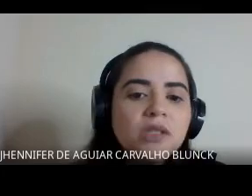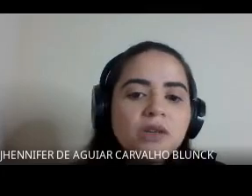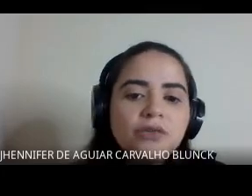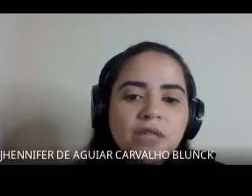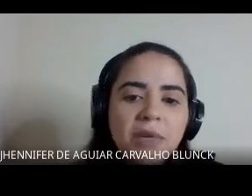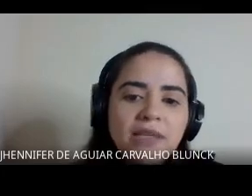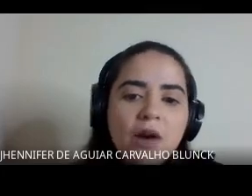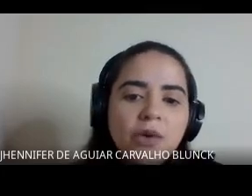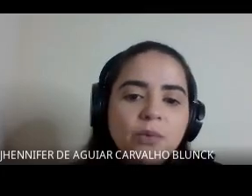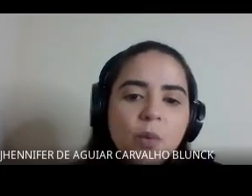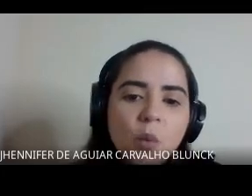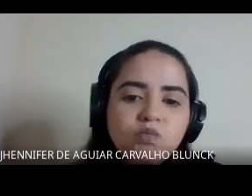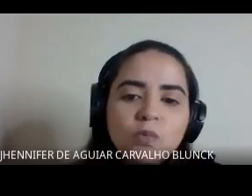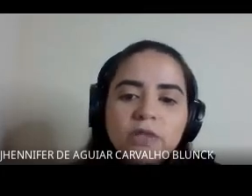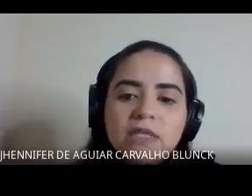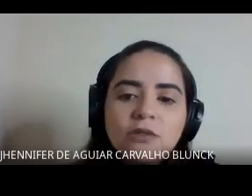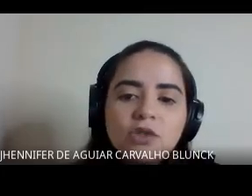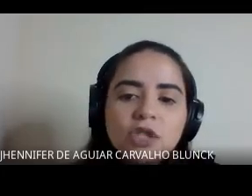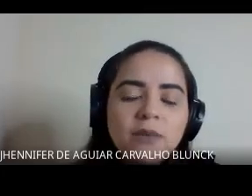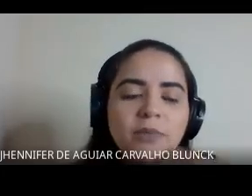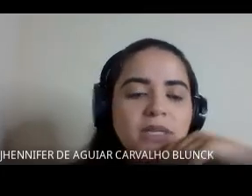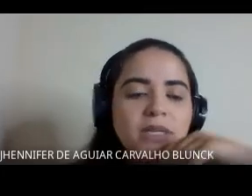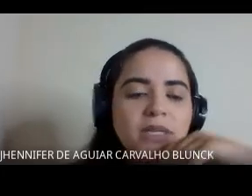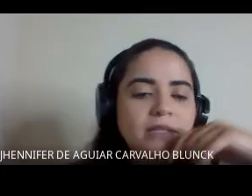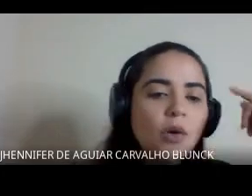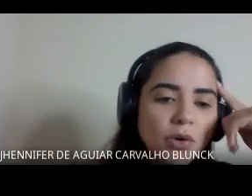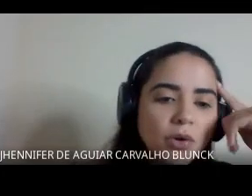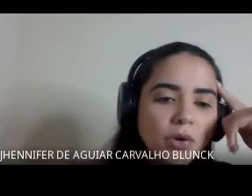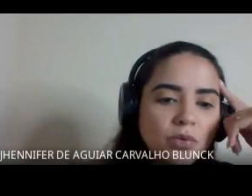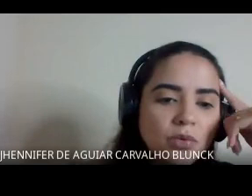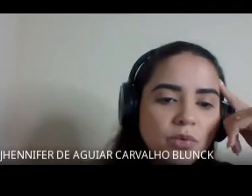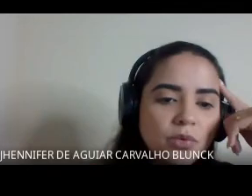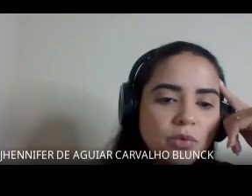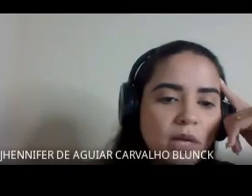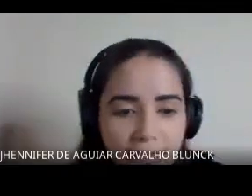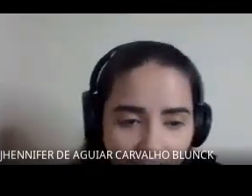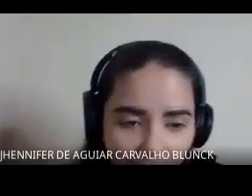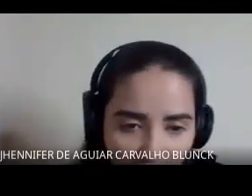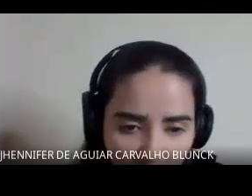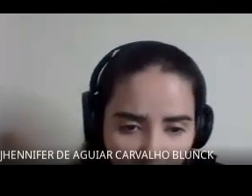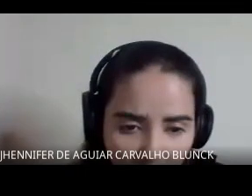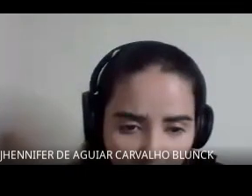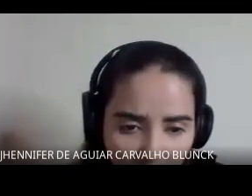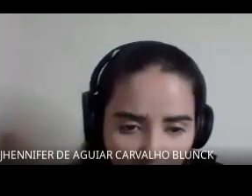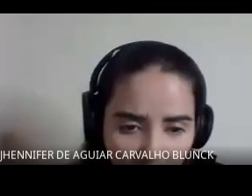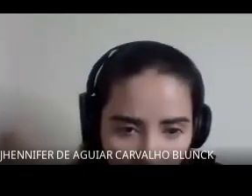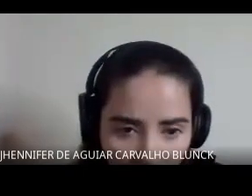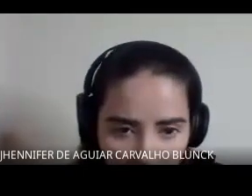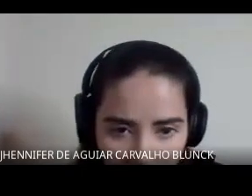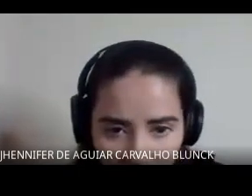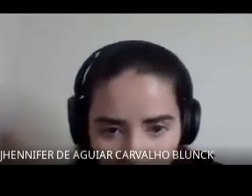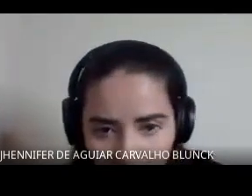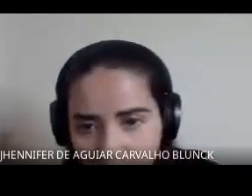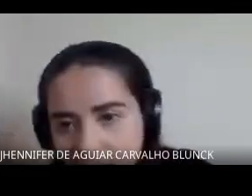Ofertar desde o ensino fundamental 1 o ensino de Libras e língua portuguesa. Gente, esse